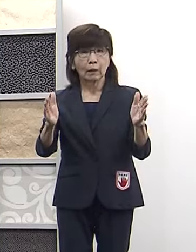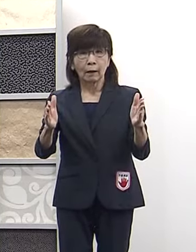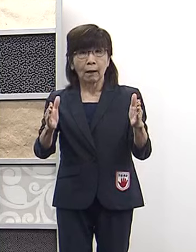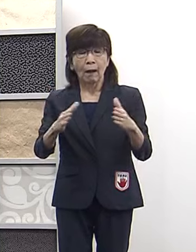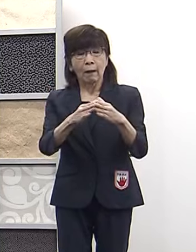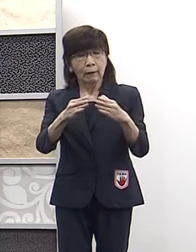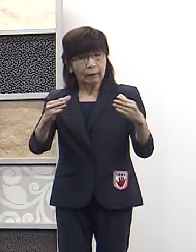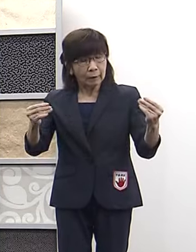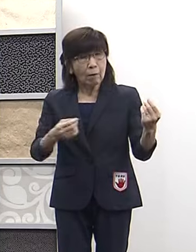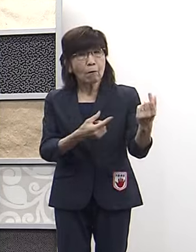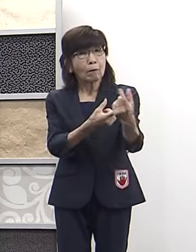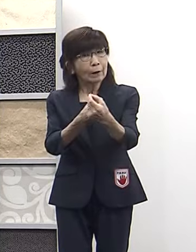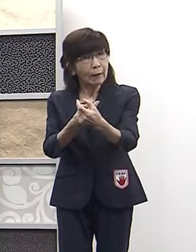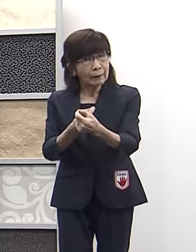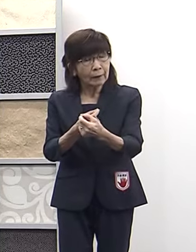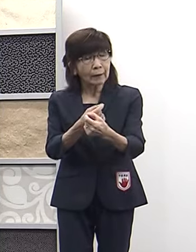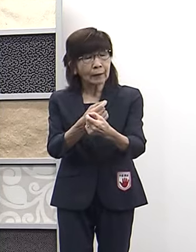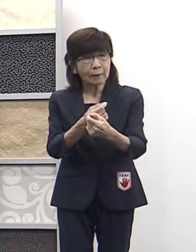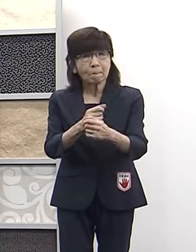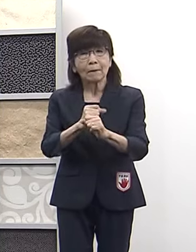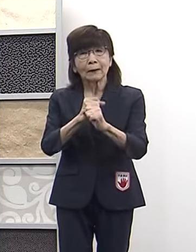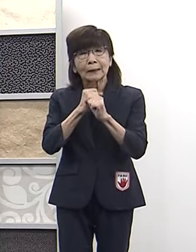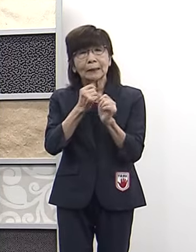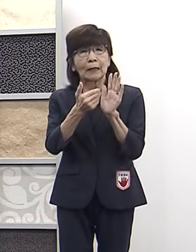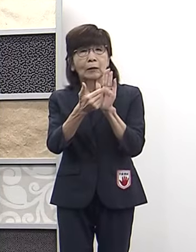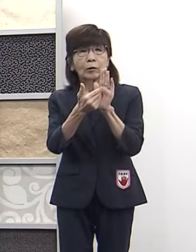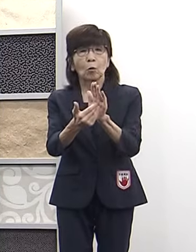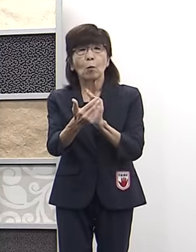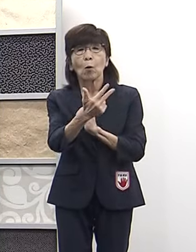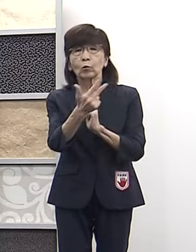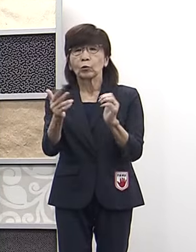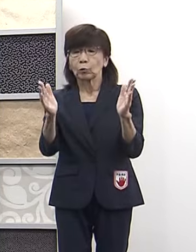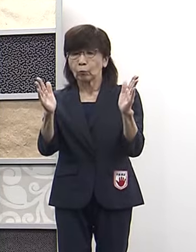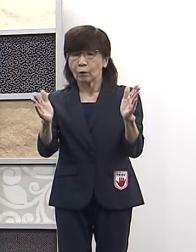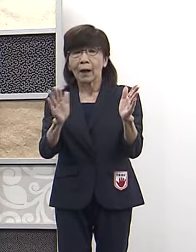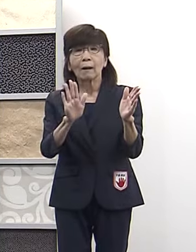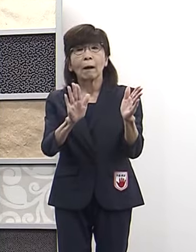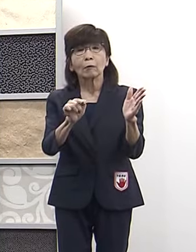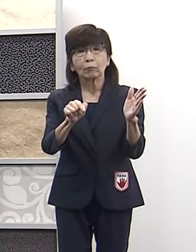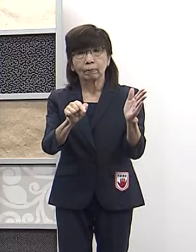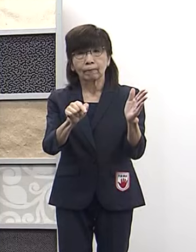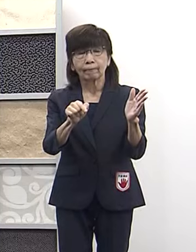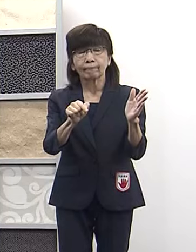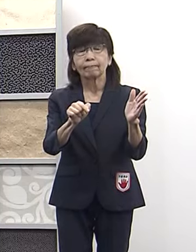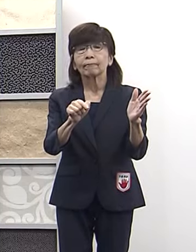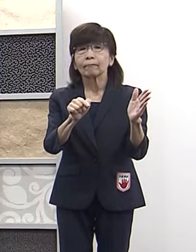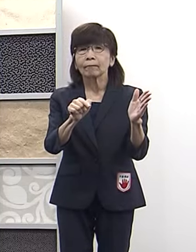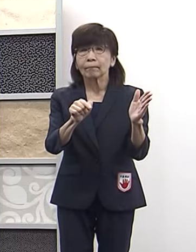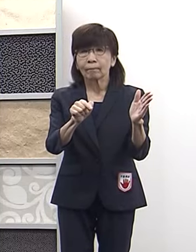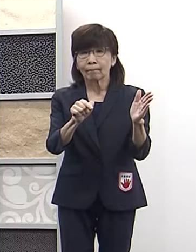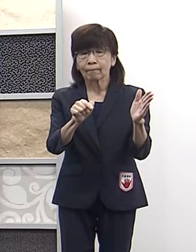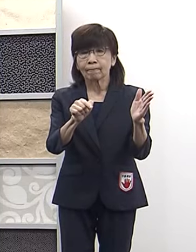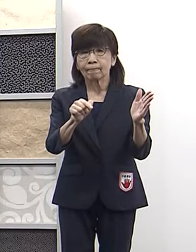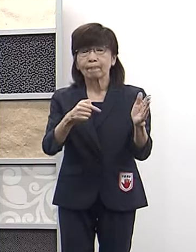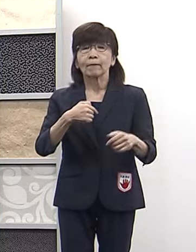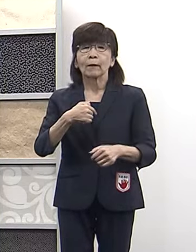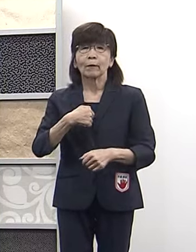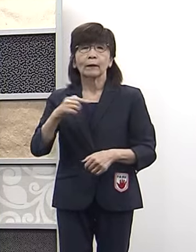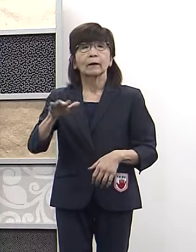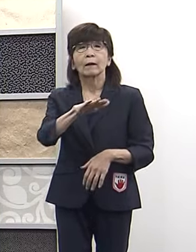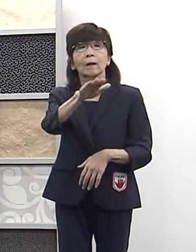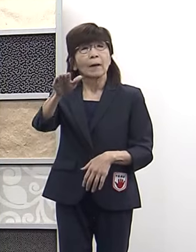統一の自殺予防週間となりますので、これに向けまして私から県